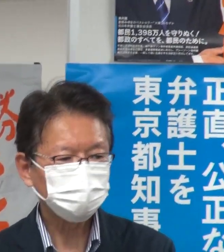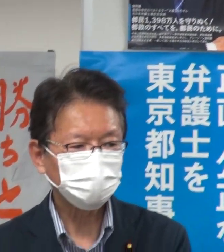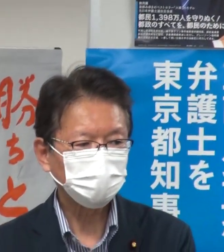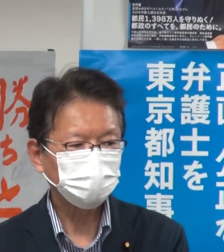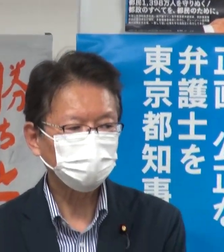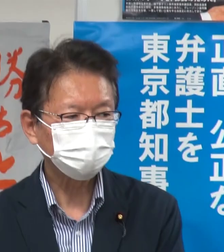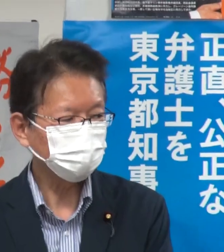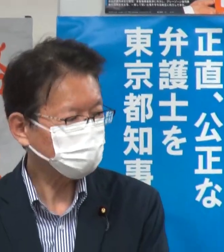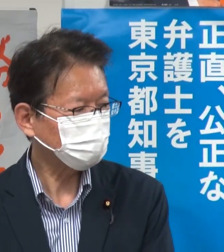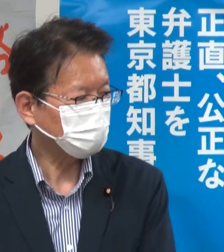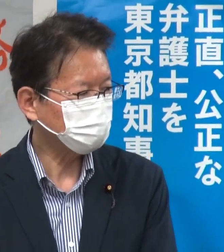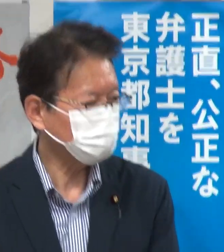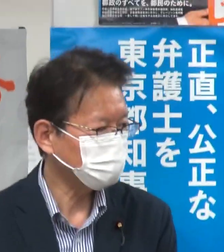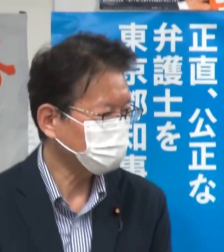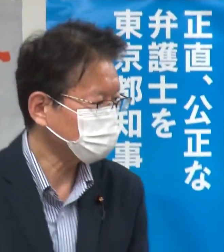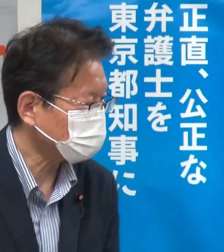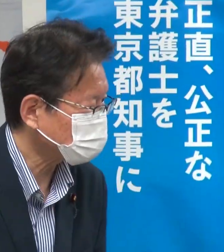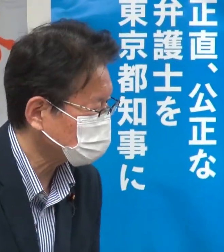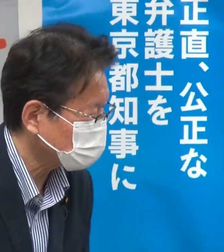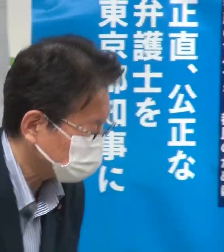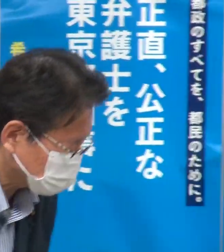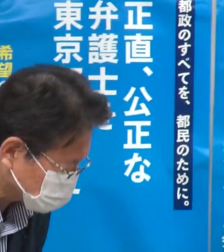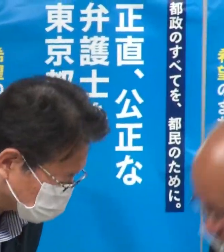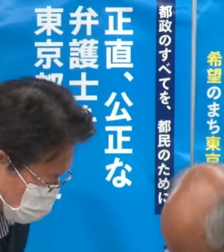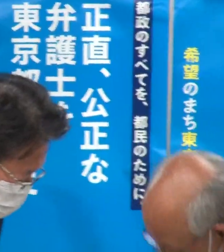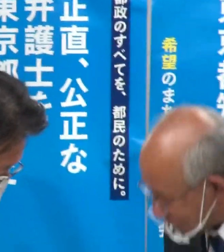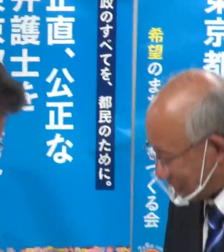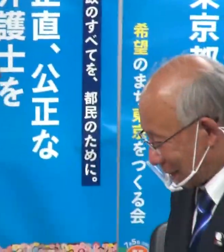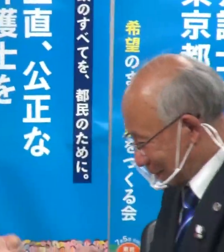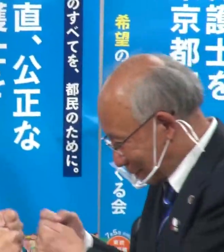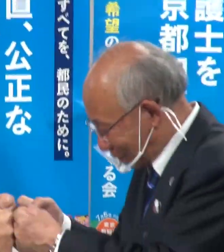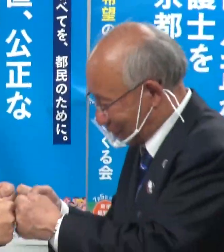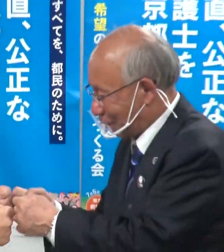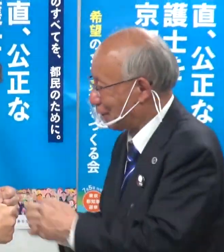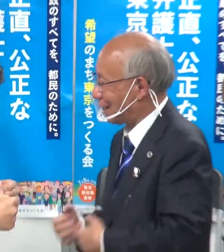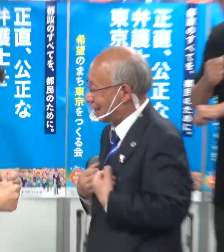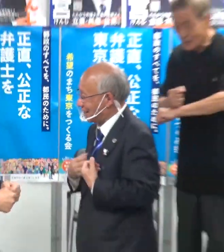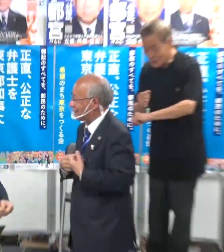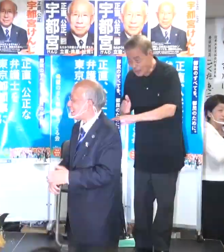と思っております。本当にお疲れ様でした。